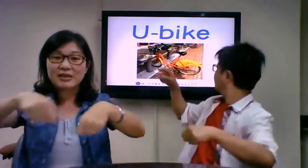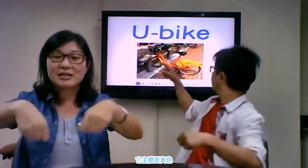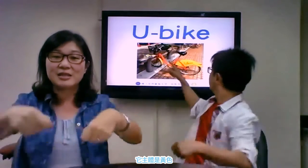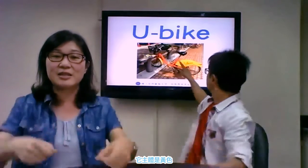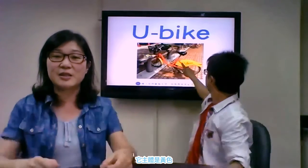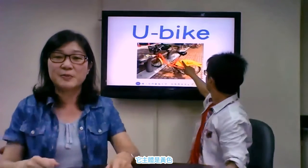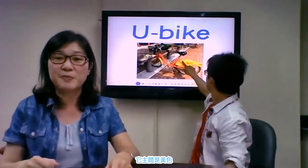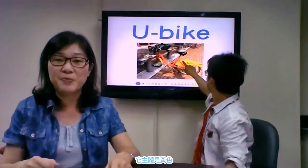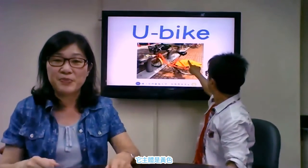车，